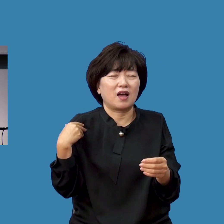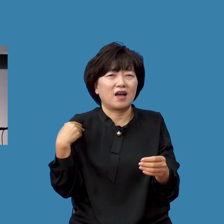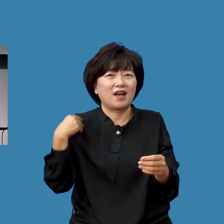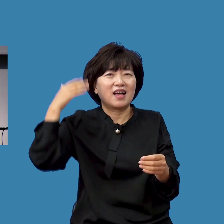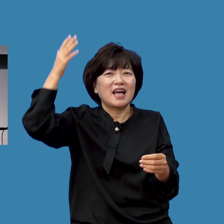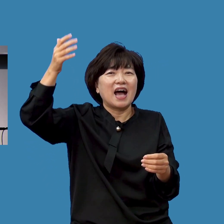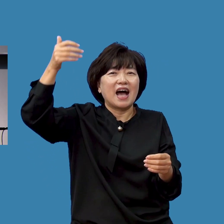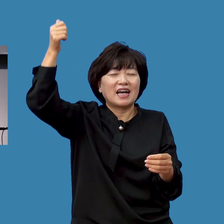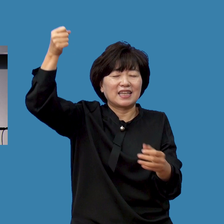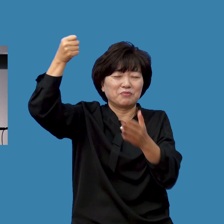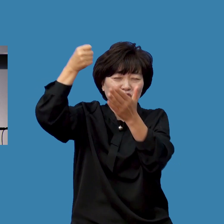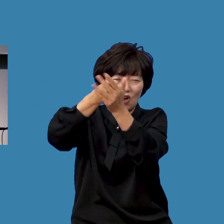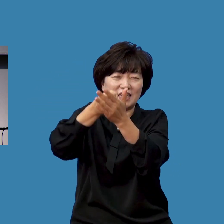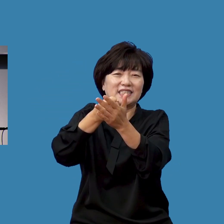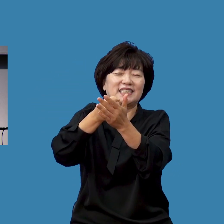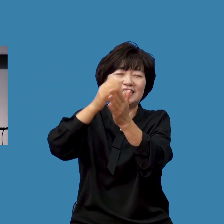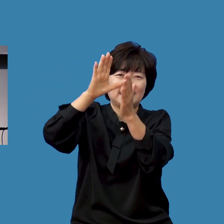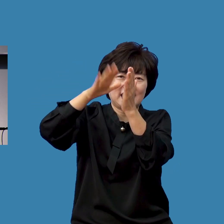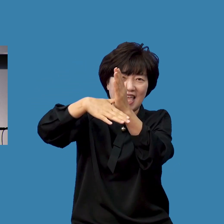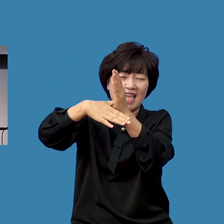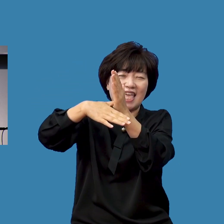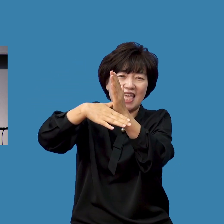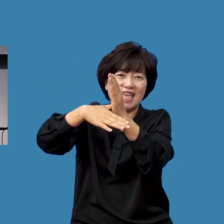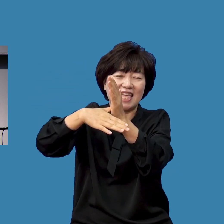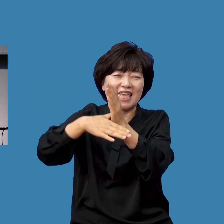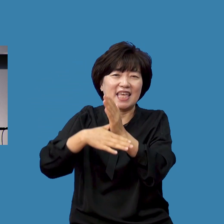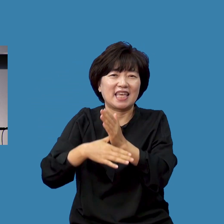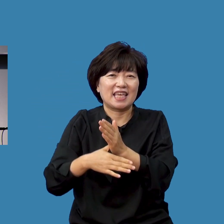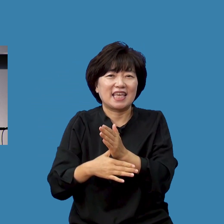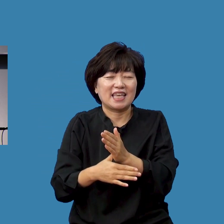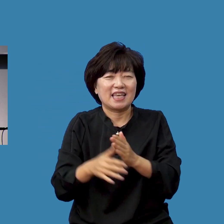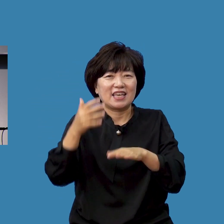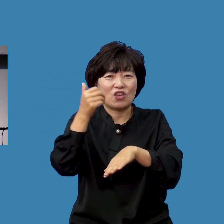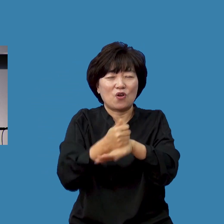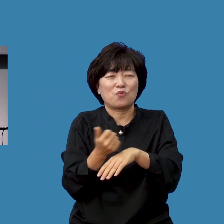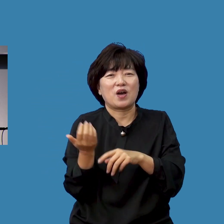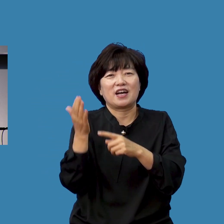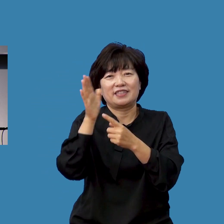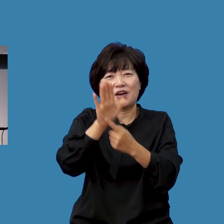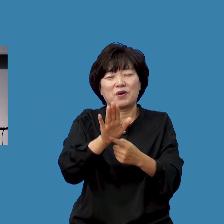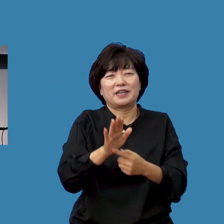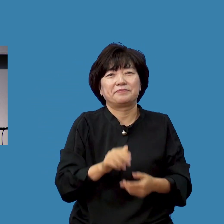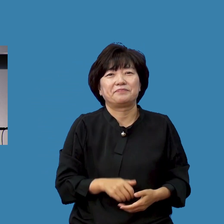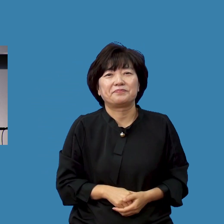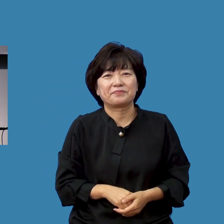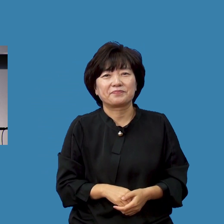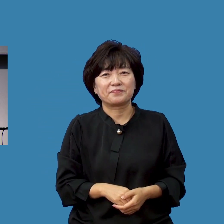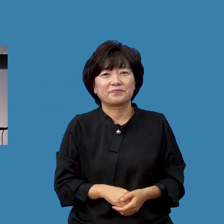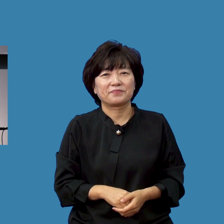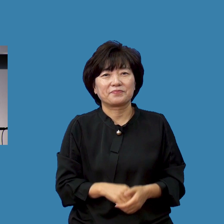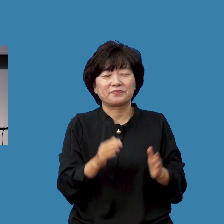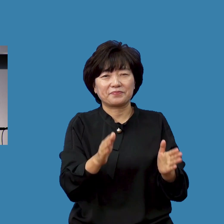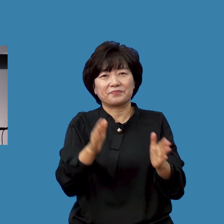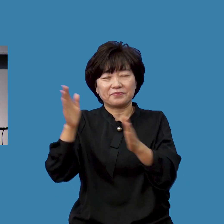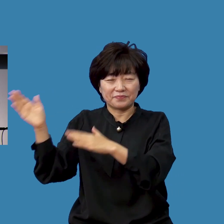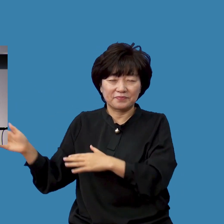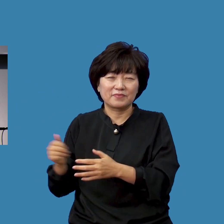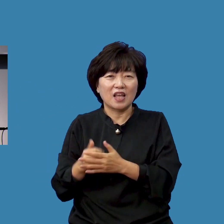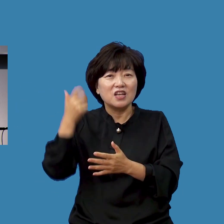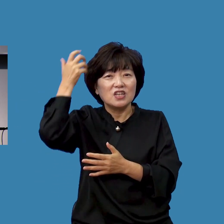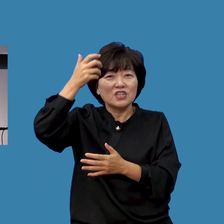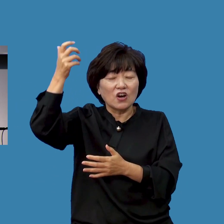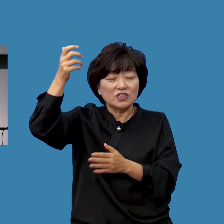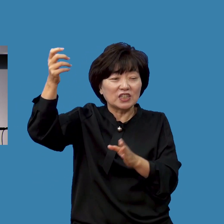하나님이 정해놓으신 때가 있다는 거예요. 그리고 그 때가 되어야 비로소 열매를 거두게 됩니다. 자,